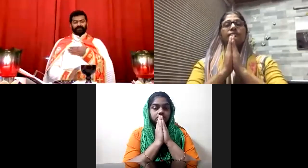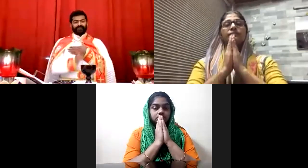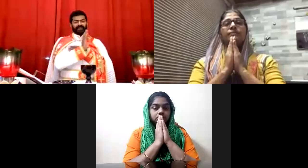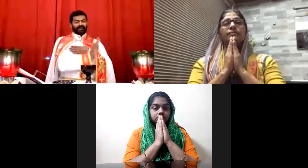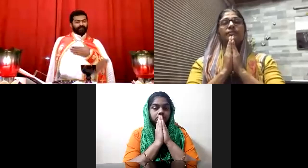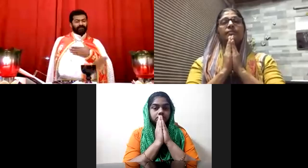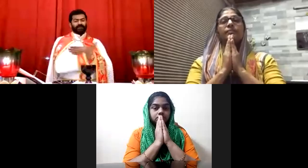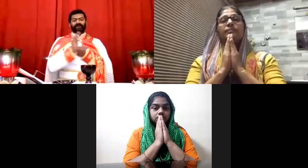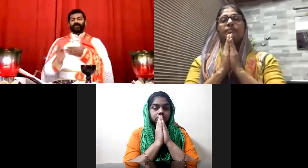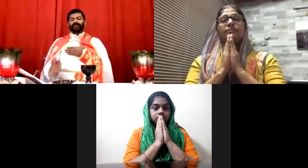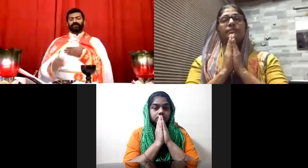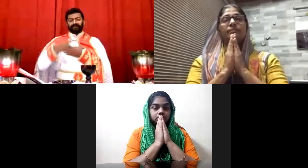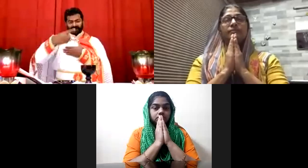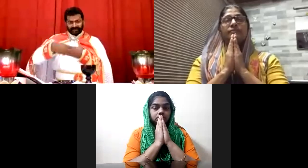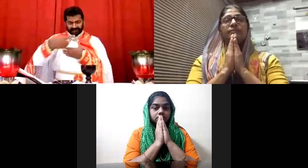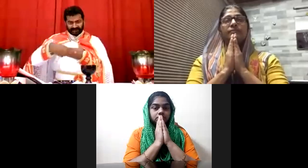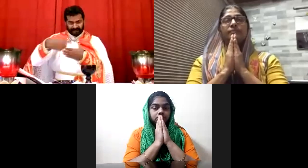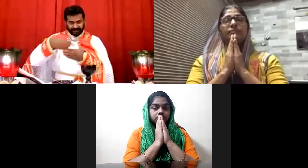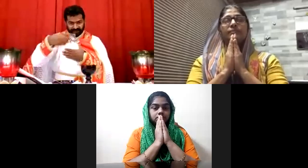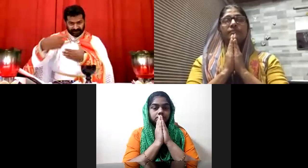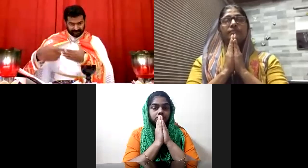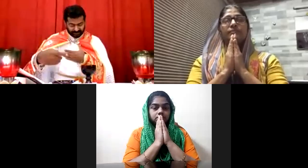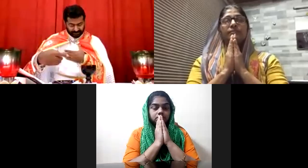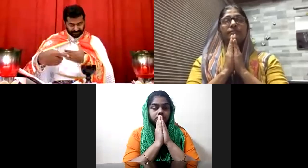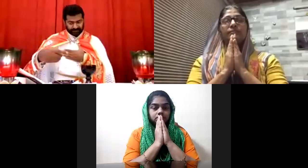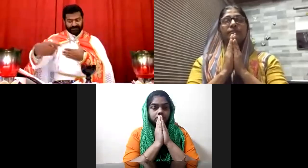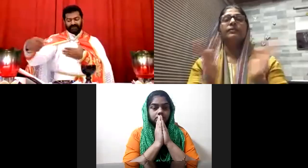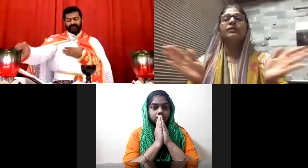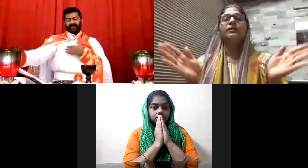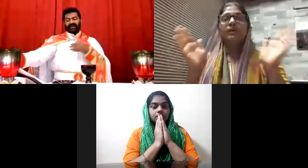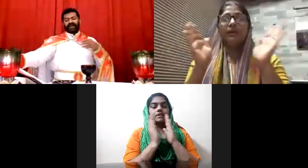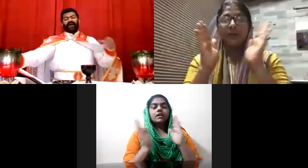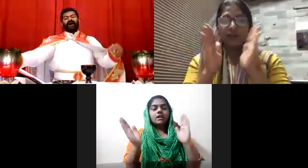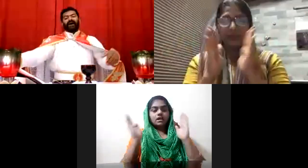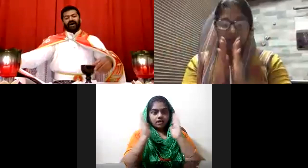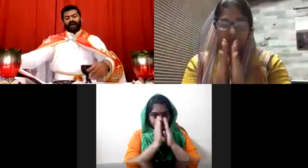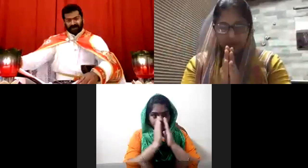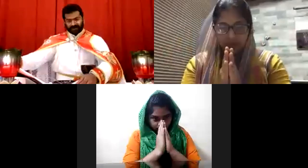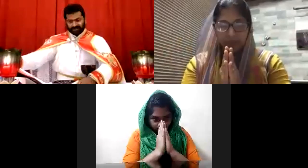ഇപ്പോഴും എപ്പോഴും എന്നേക്കും.